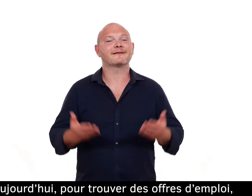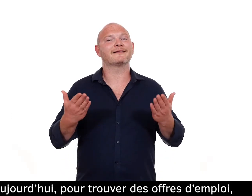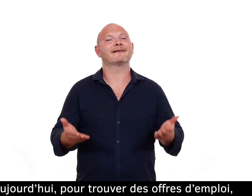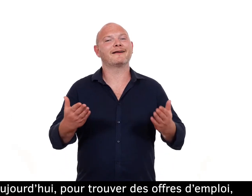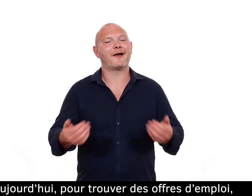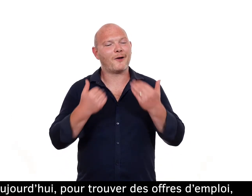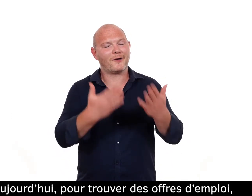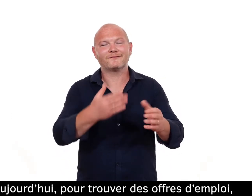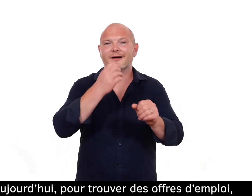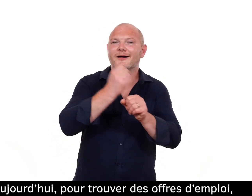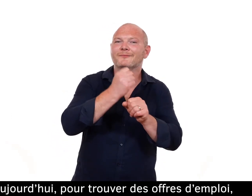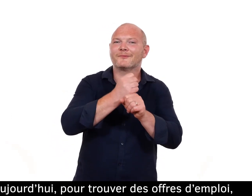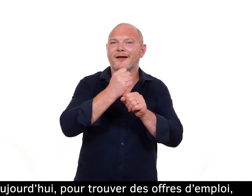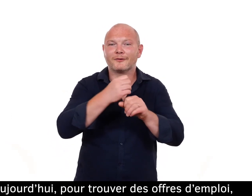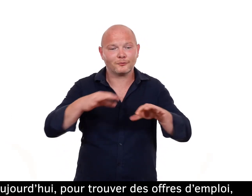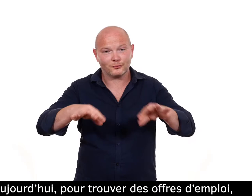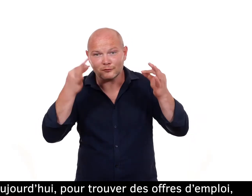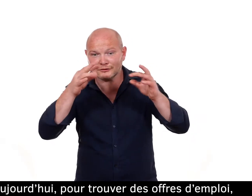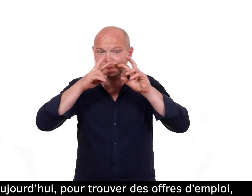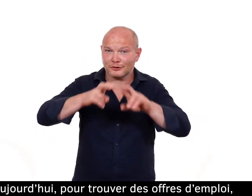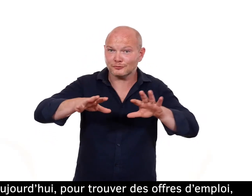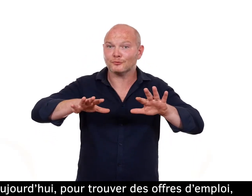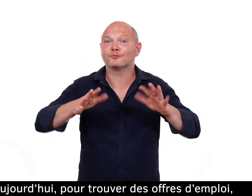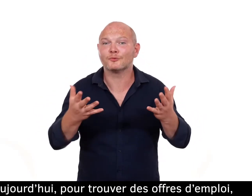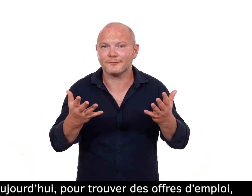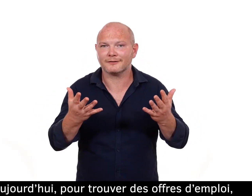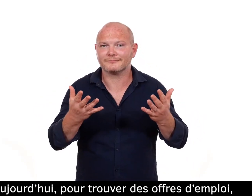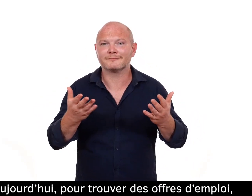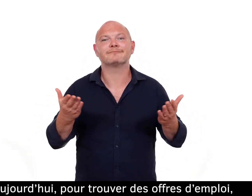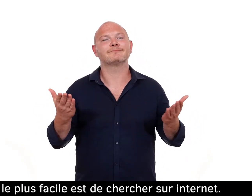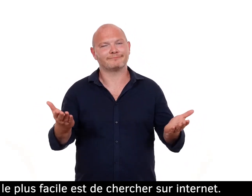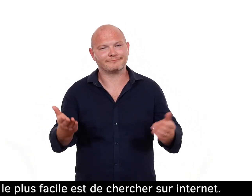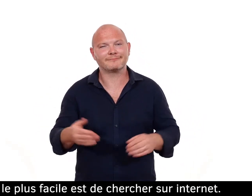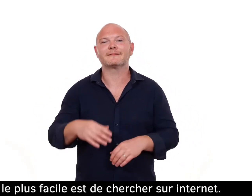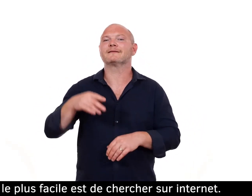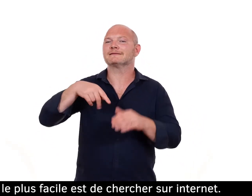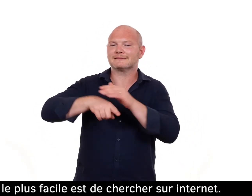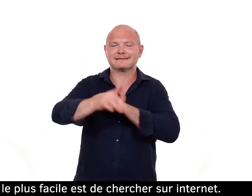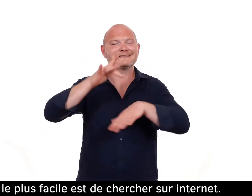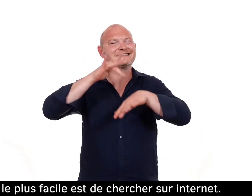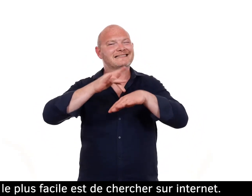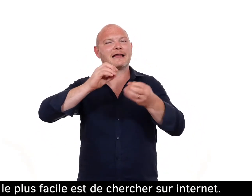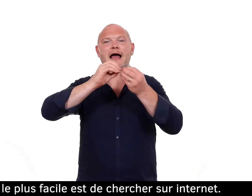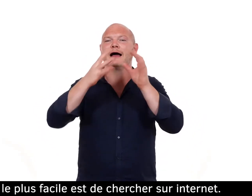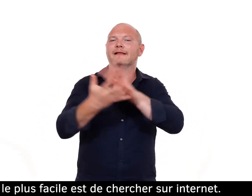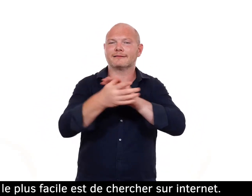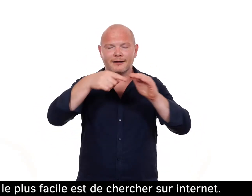Aujourd'hui, pour trouver des offres d'emploi, le plus facile est de chercher sur Internet.